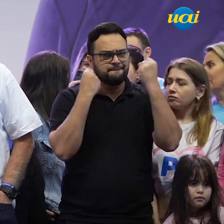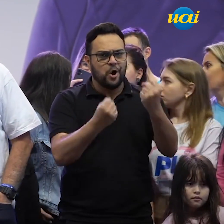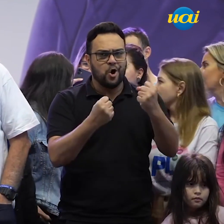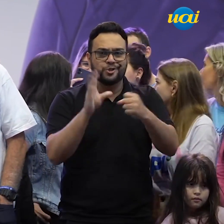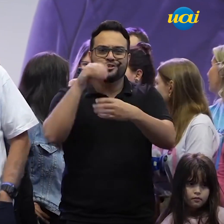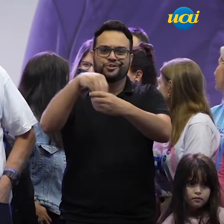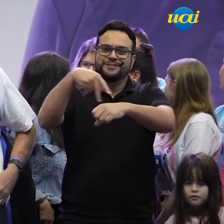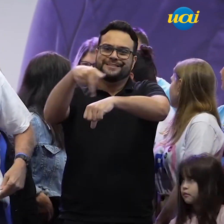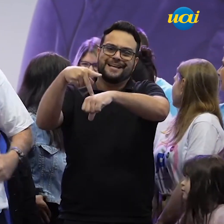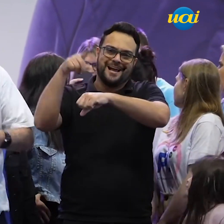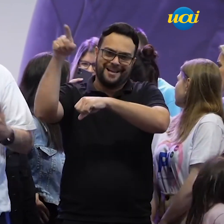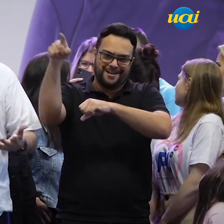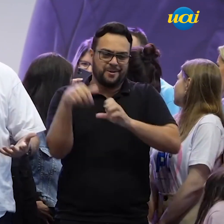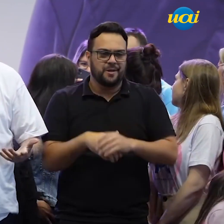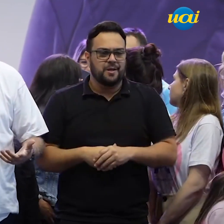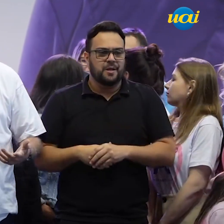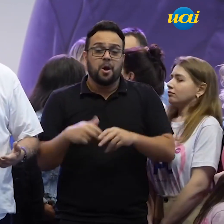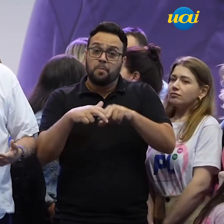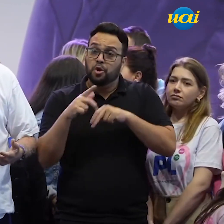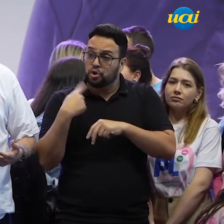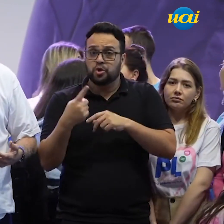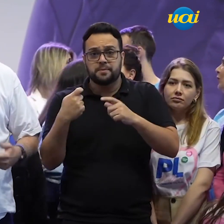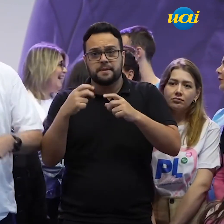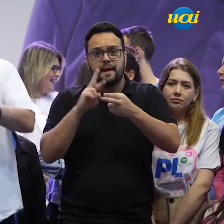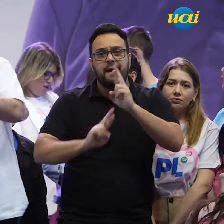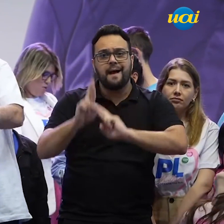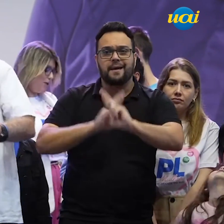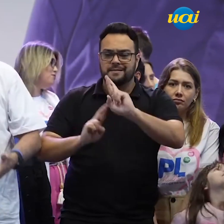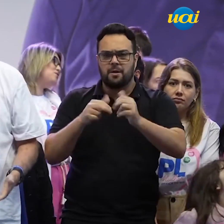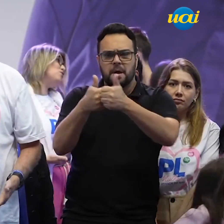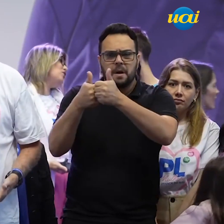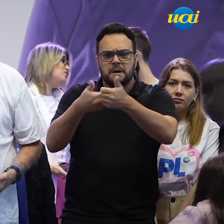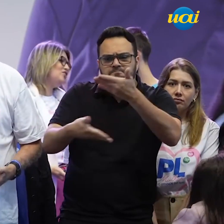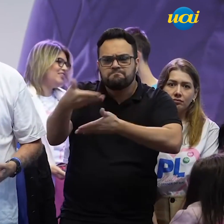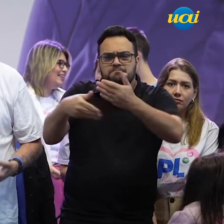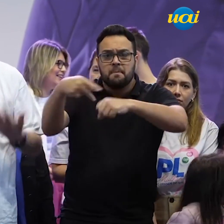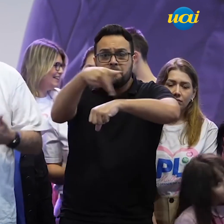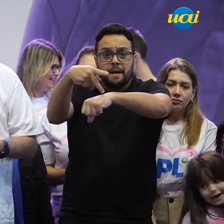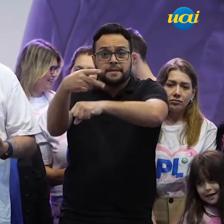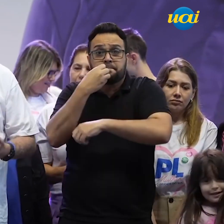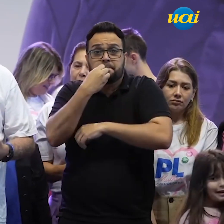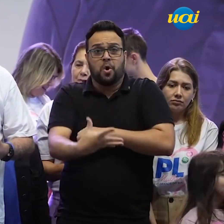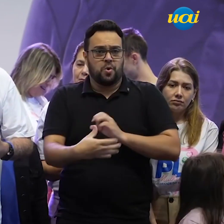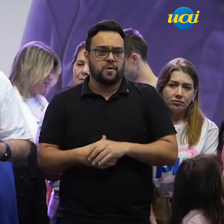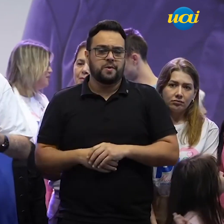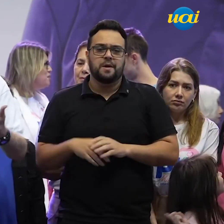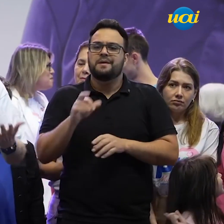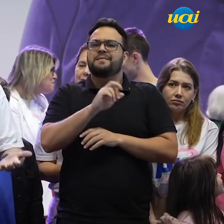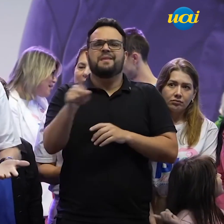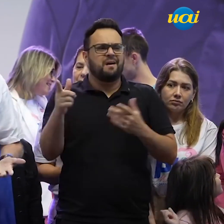E nós devemos nos aproximar desses países, como outros, e não